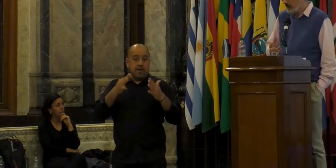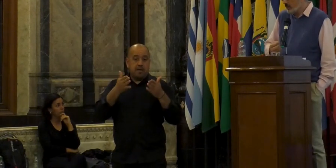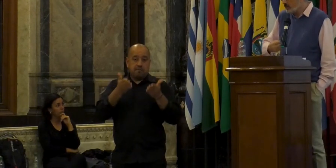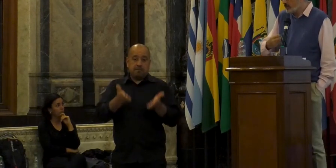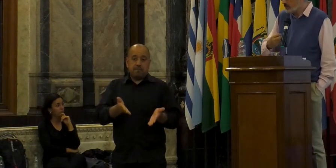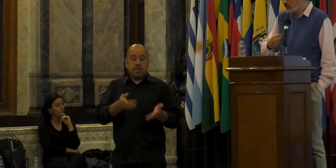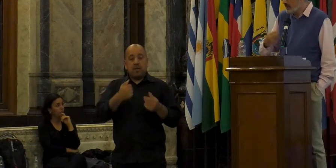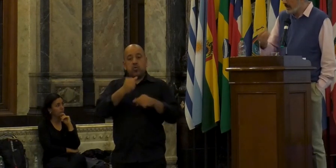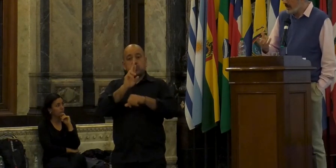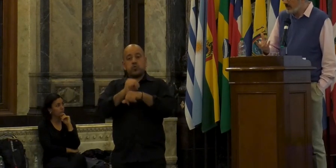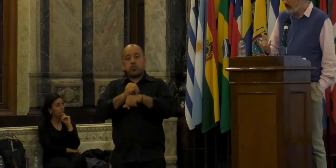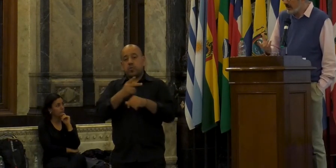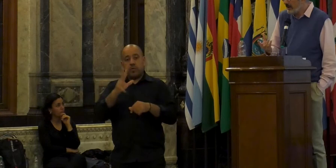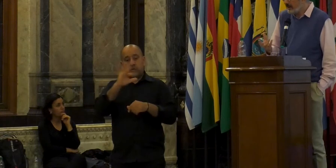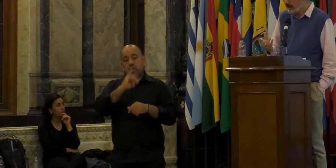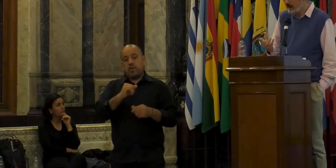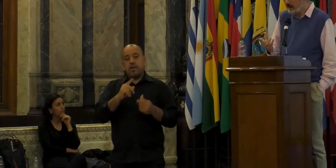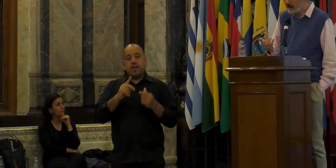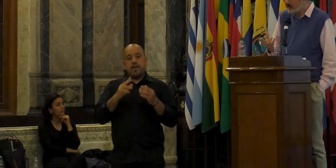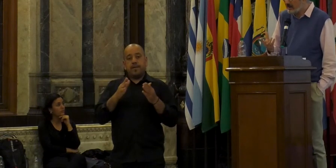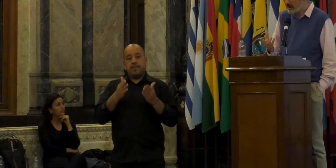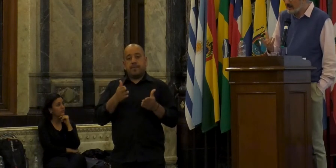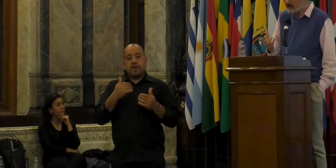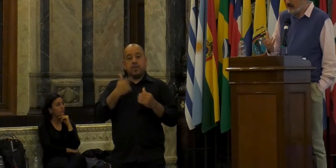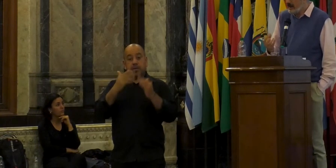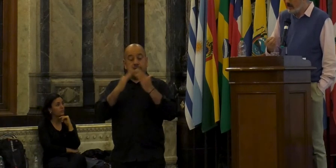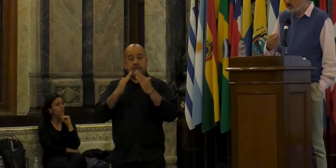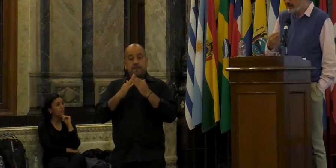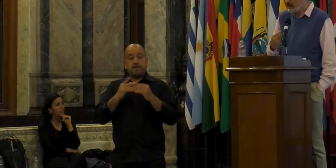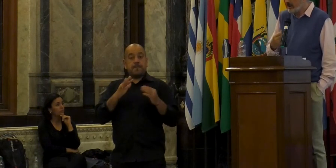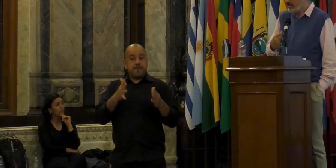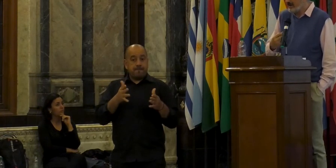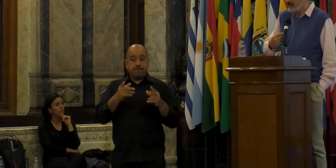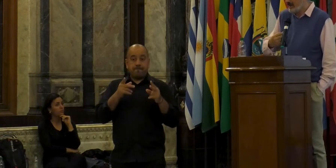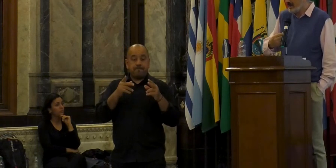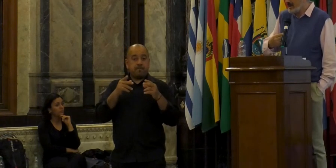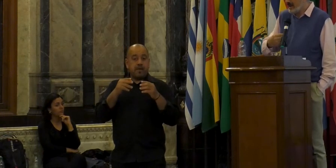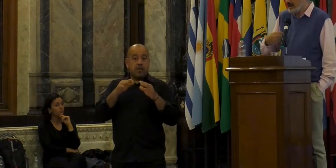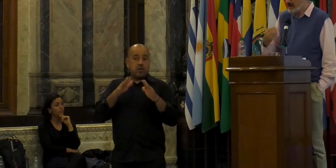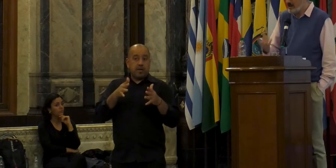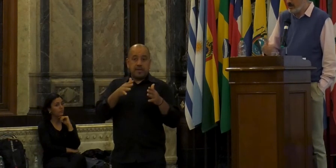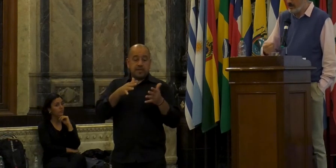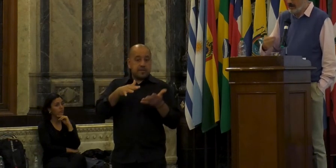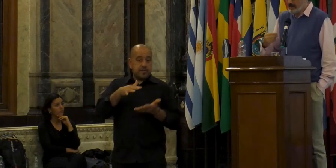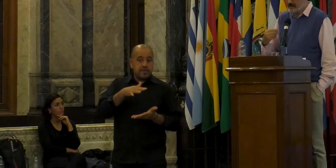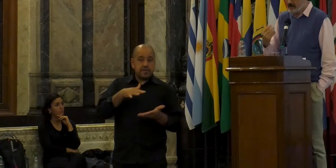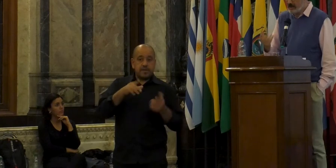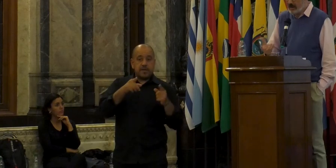en los usos cotidianos en nuestras casas es justamente lo que parecería